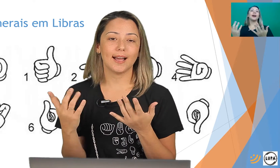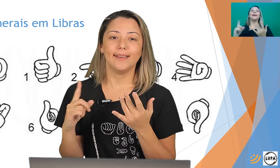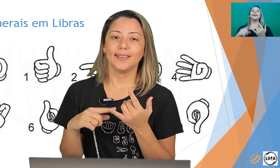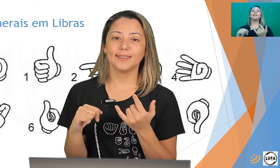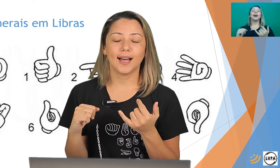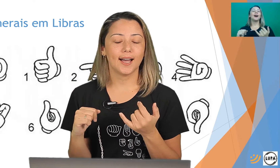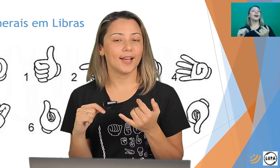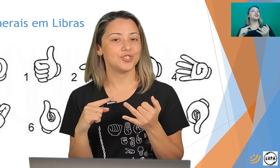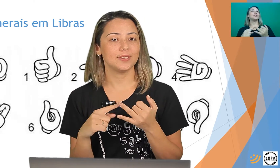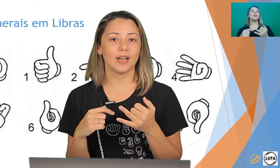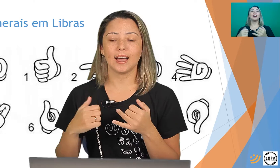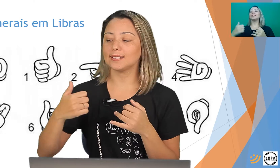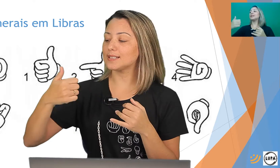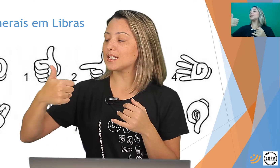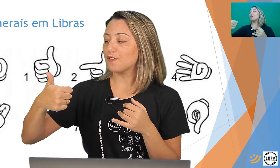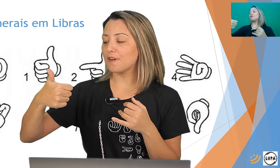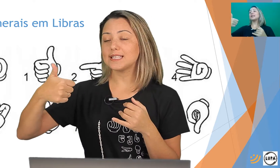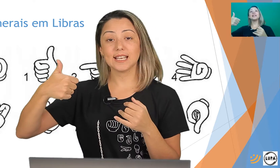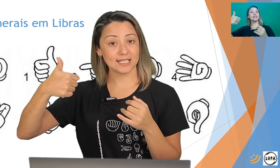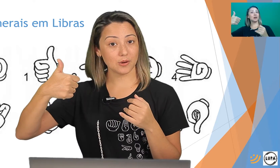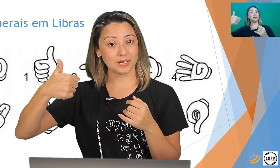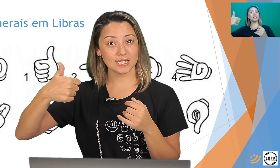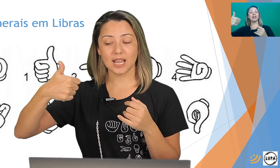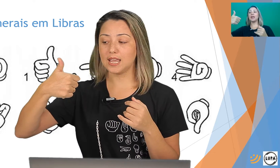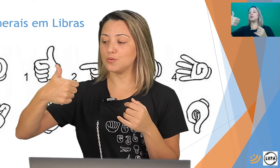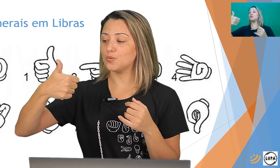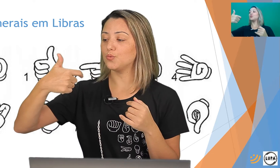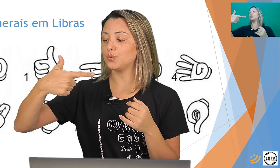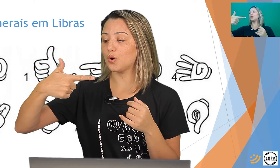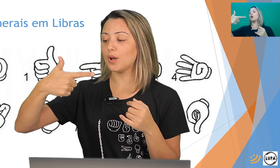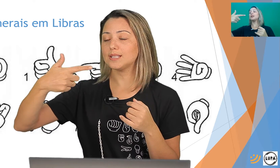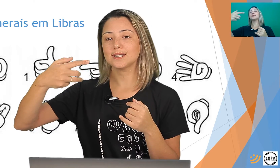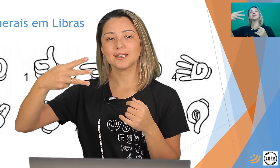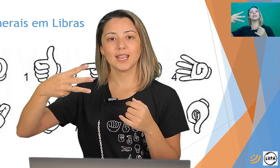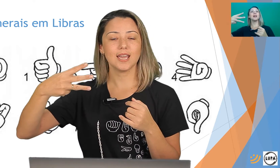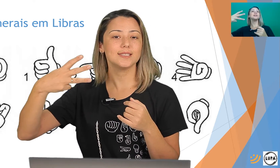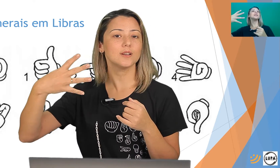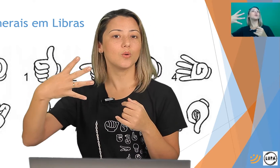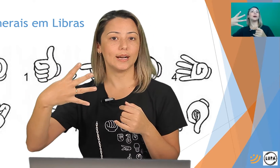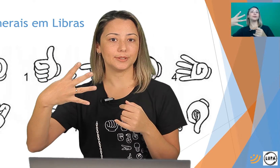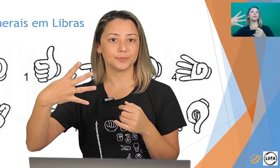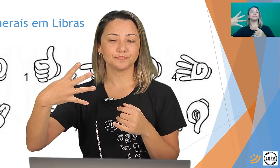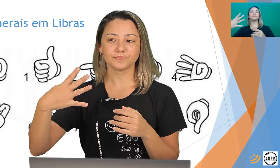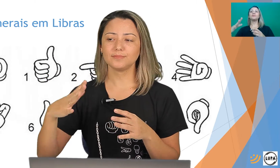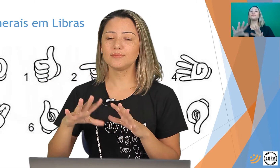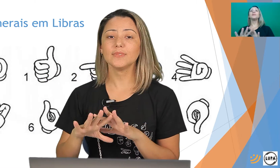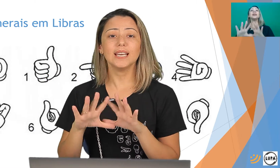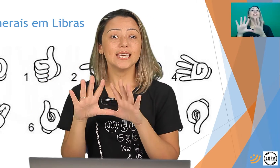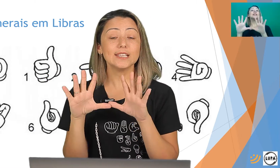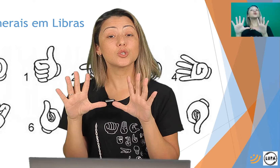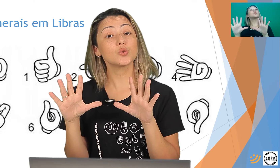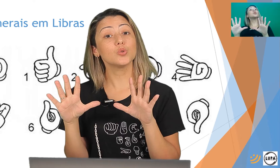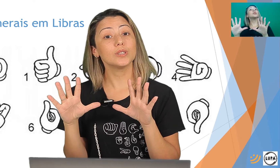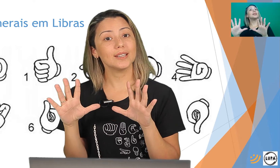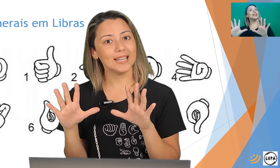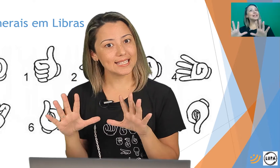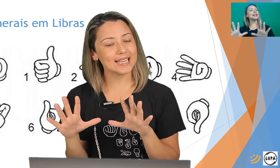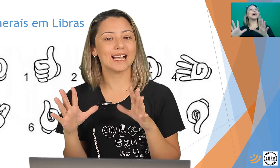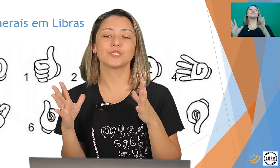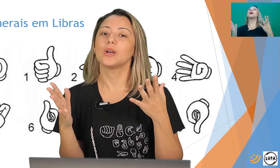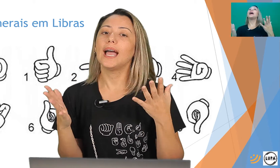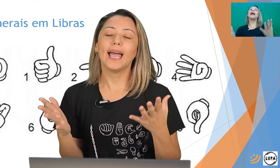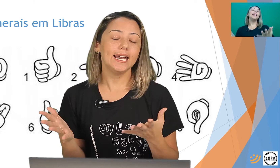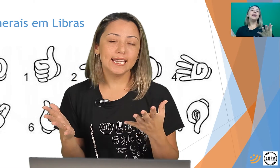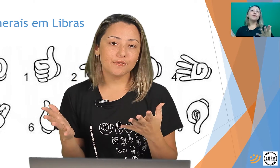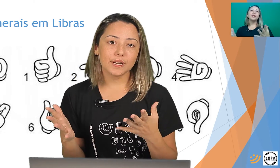para indicar idade, datas, faz esse que eu ensinei, 1, 2, 3 e 4. Isso,